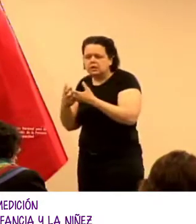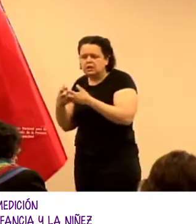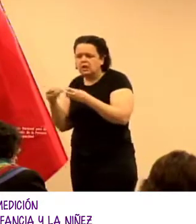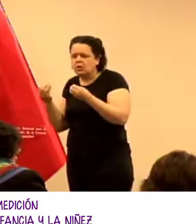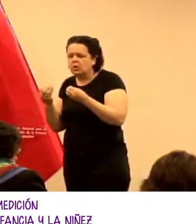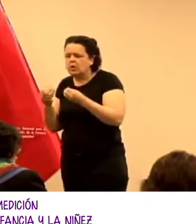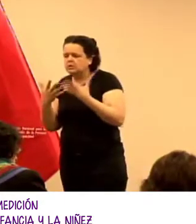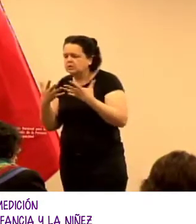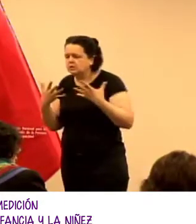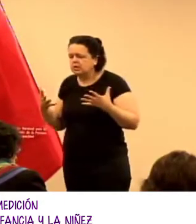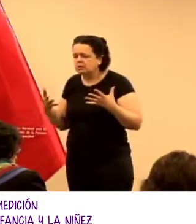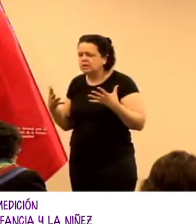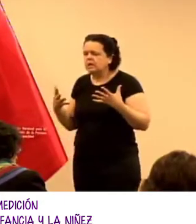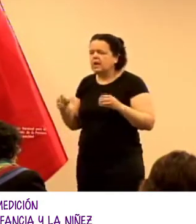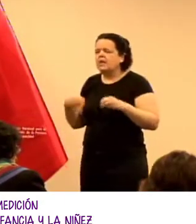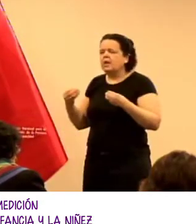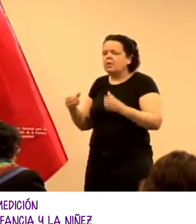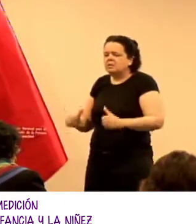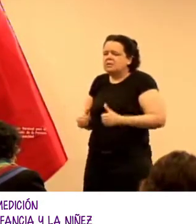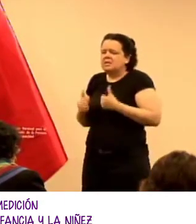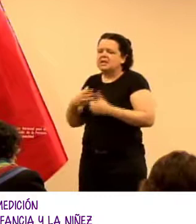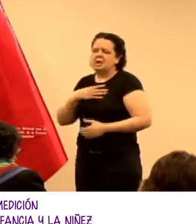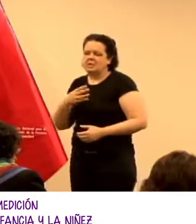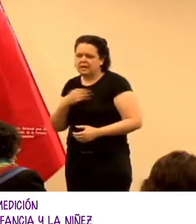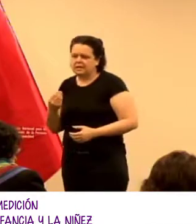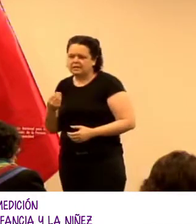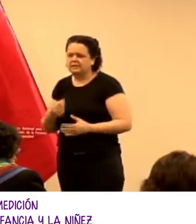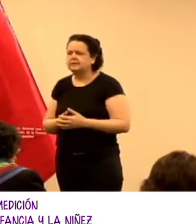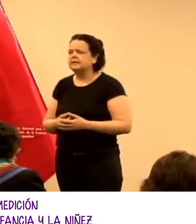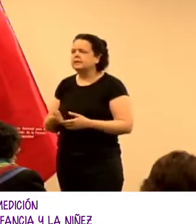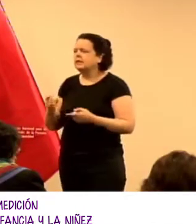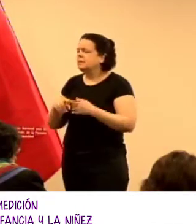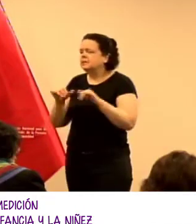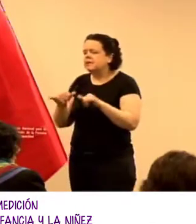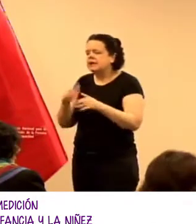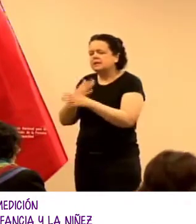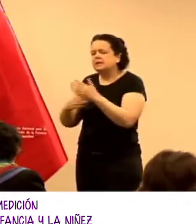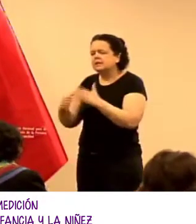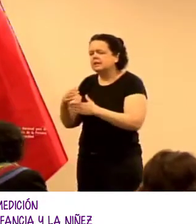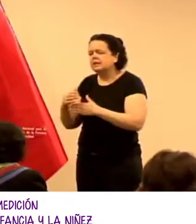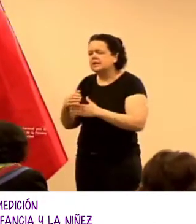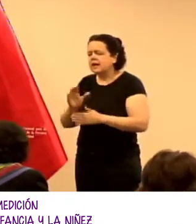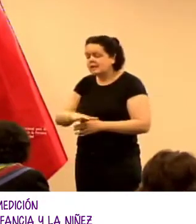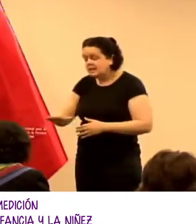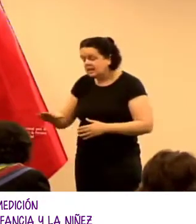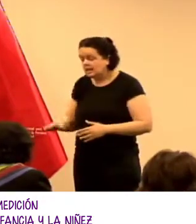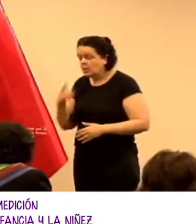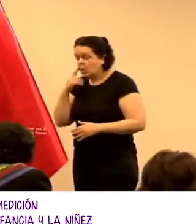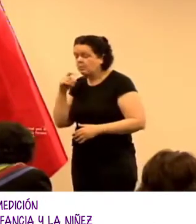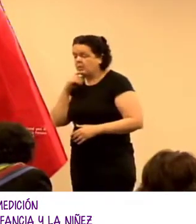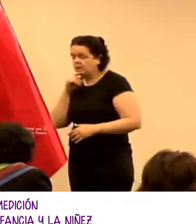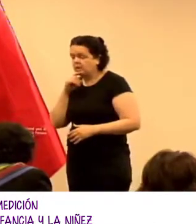los elementos del ciclo de vida y de la edad, la prevalencia de discapacidad en niños y niñas,